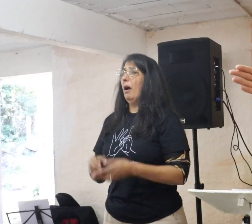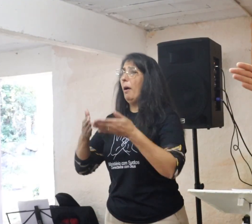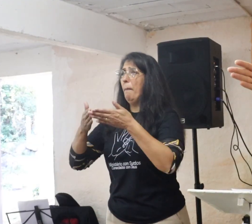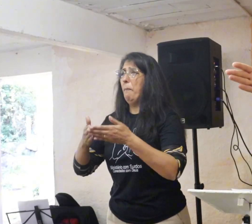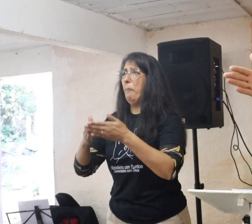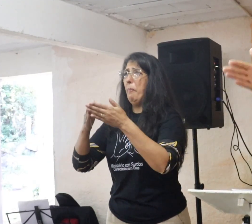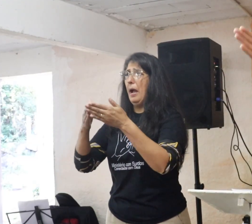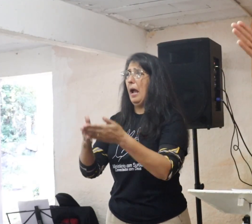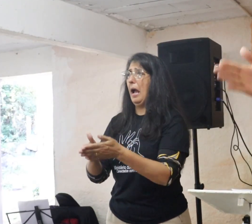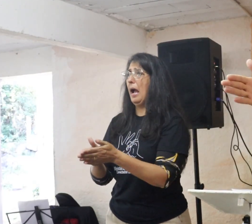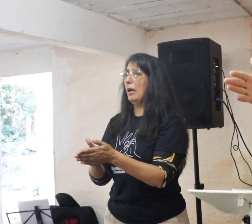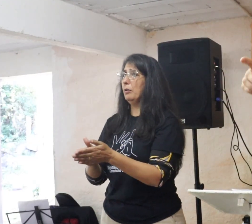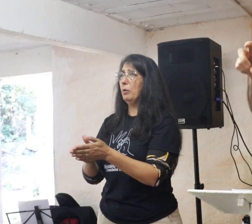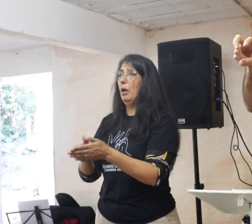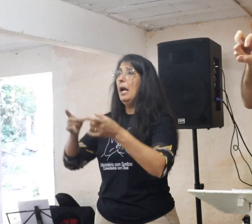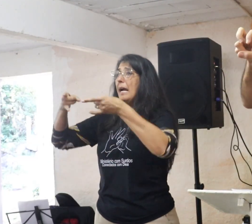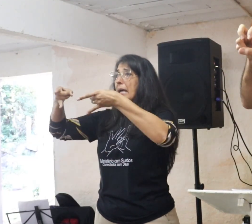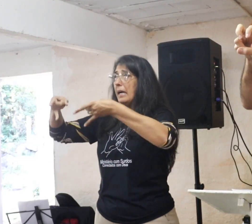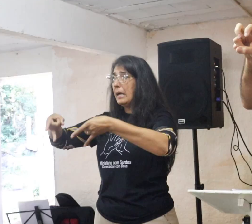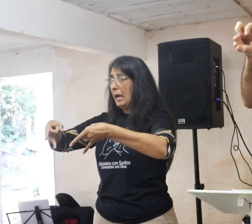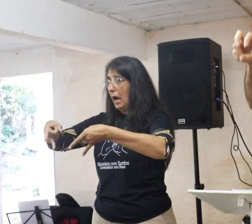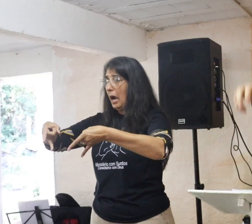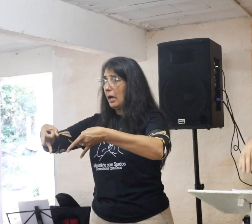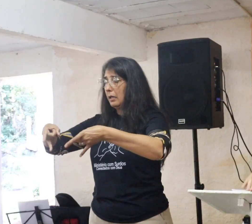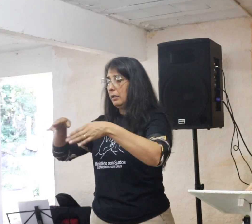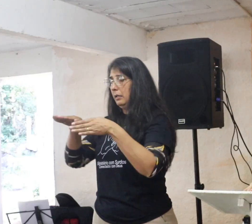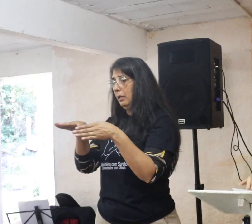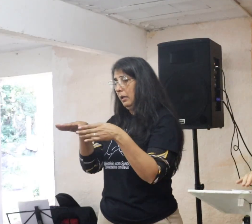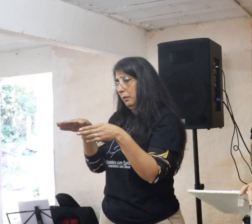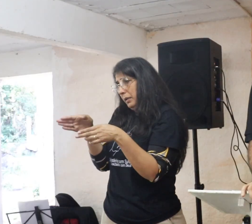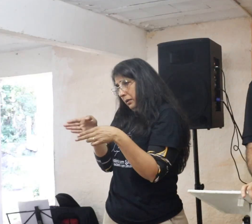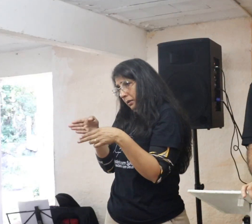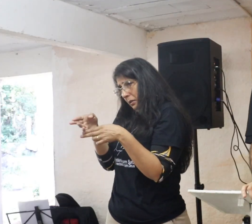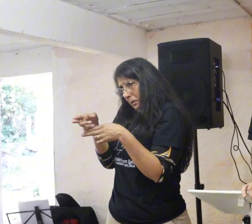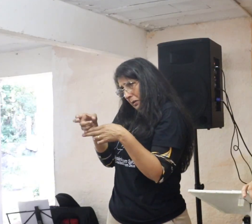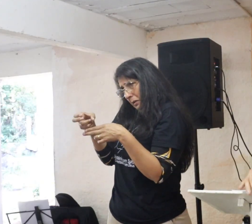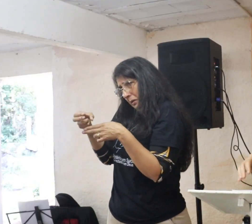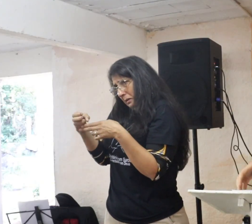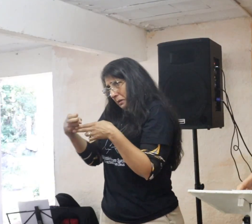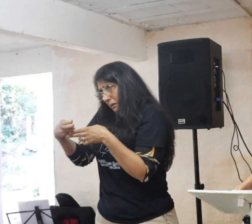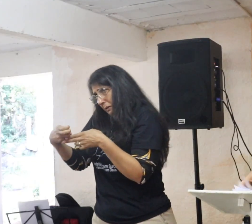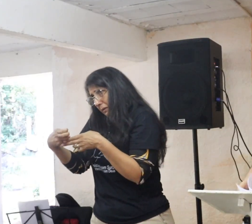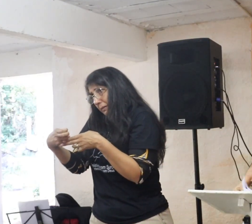dormir assim, ó, na cama, na diagonal e com o joelho.